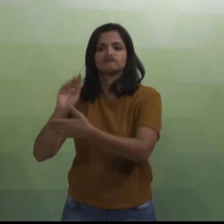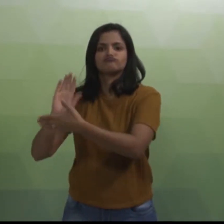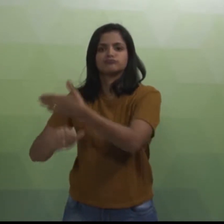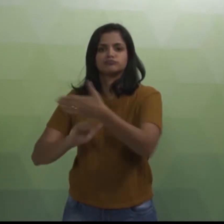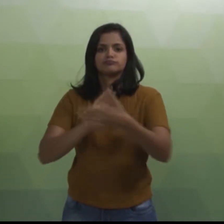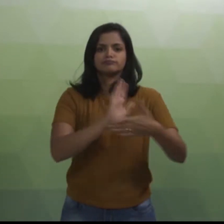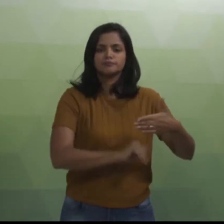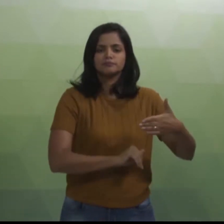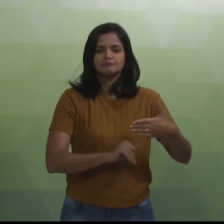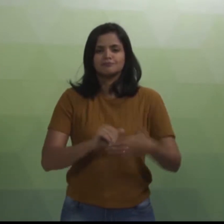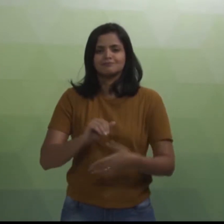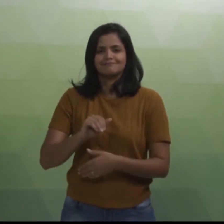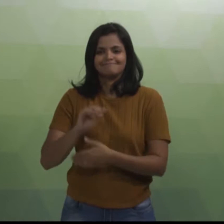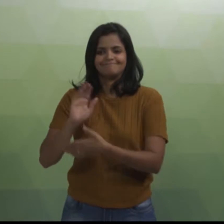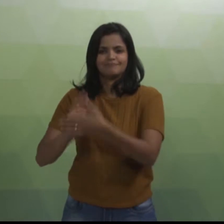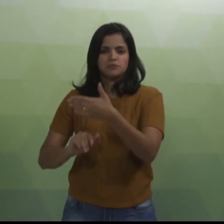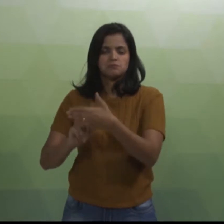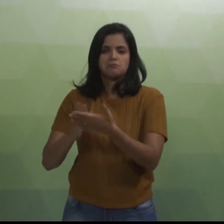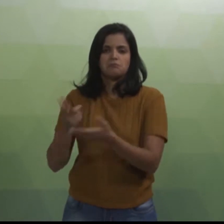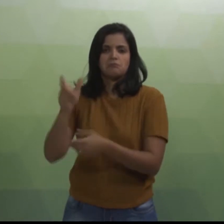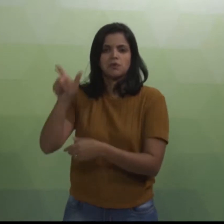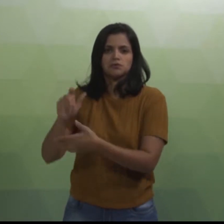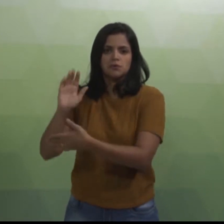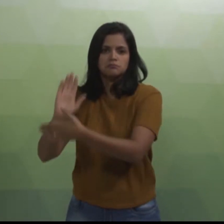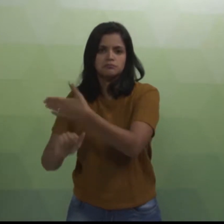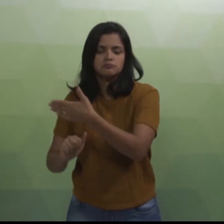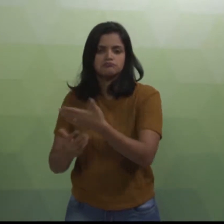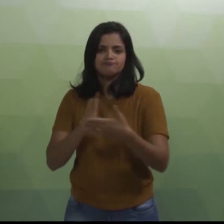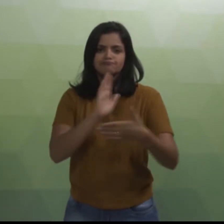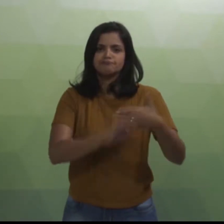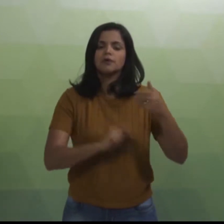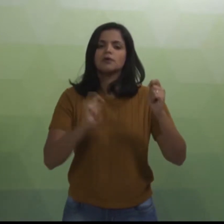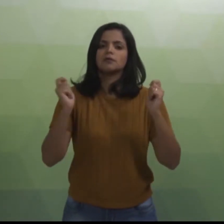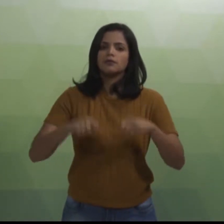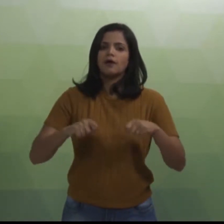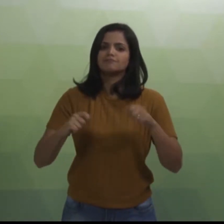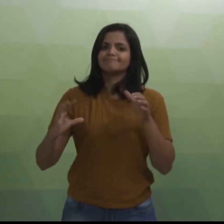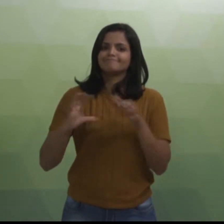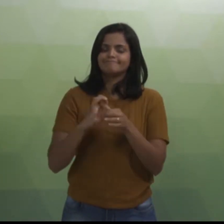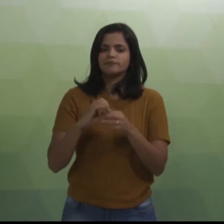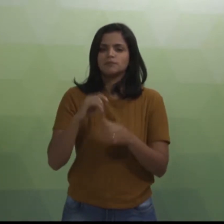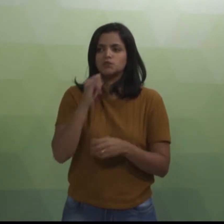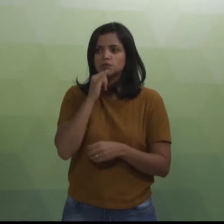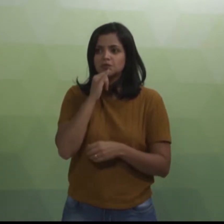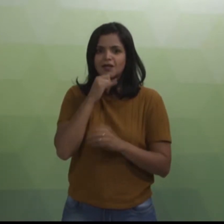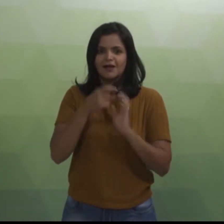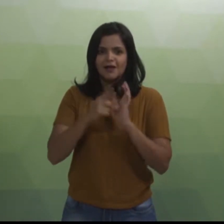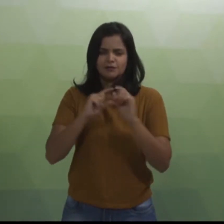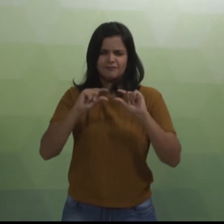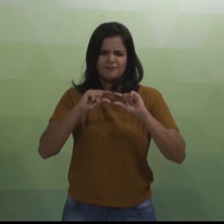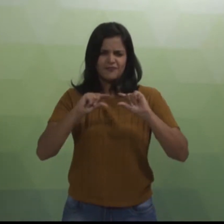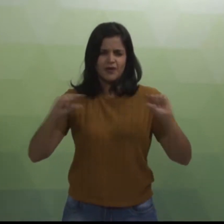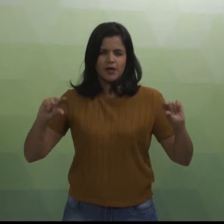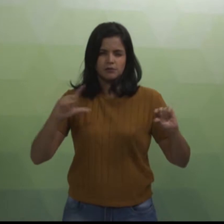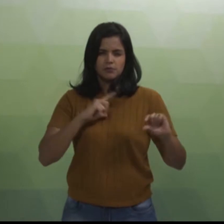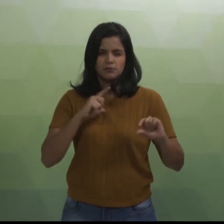a sinalização, é importante. Eu não posso omitir pessoas no discurso. Por exemplo, eu tenho uma